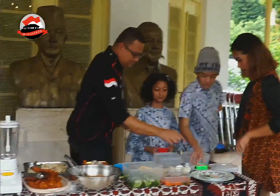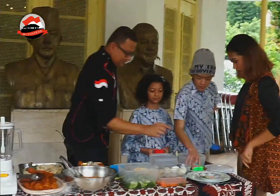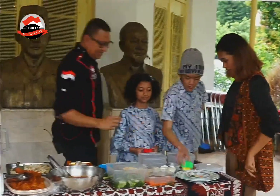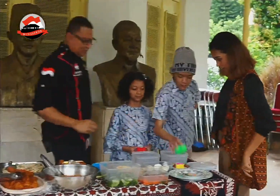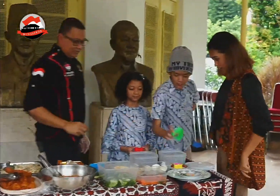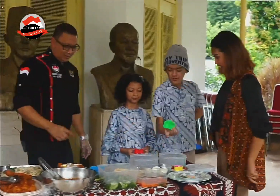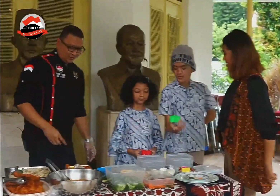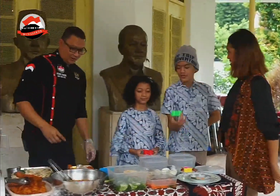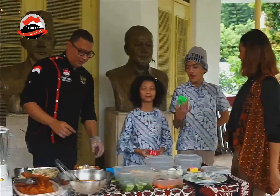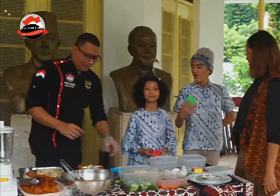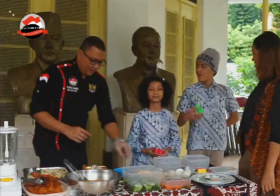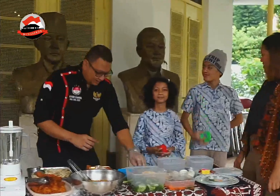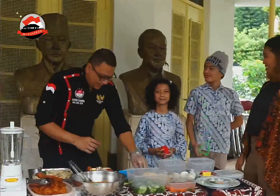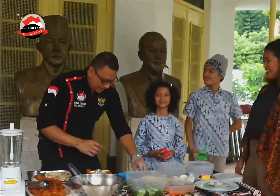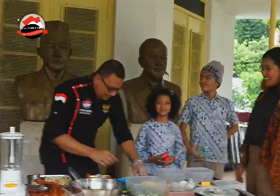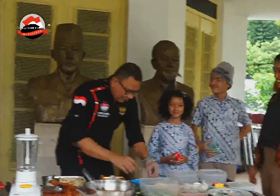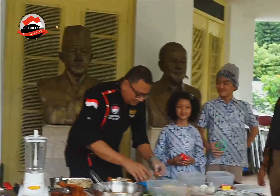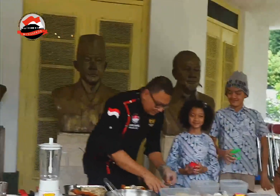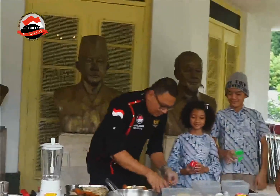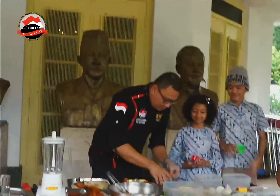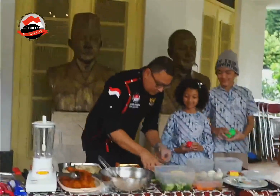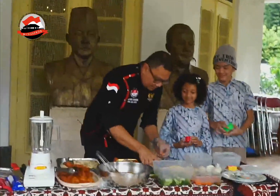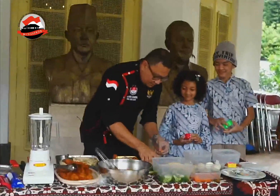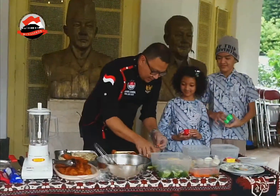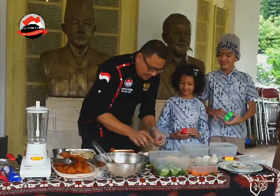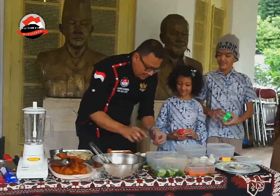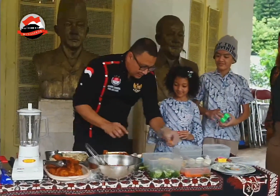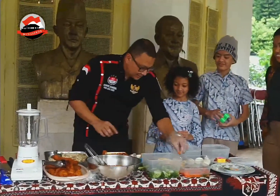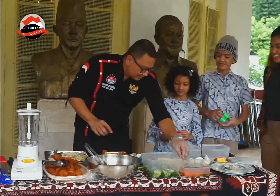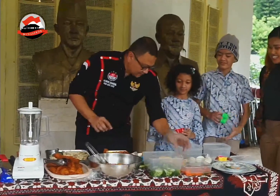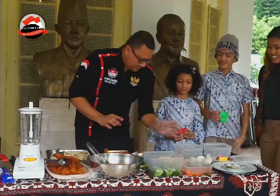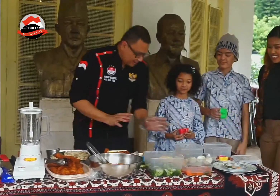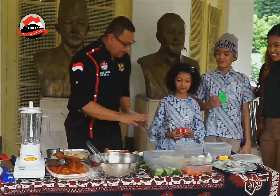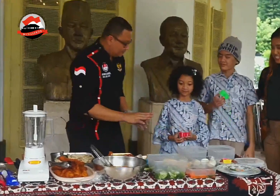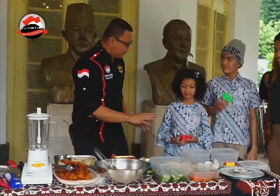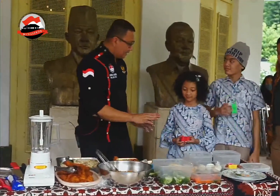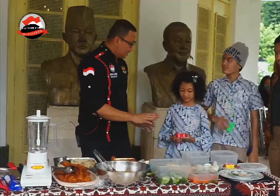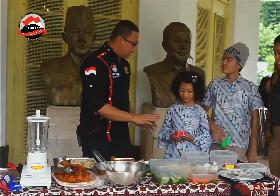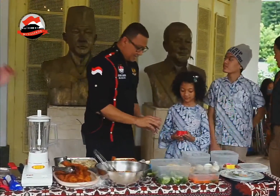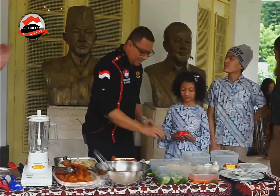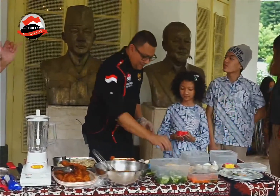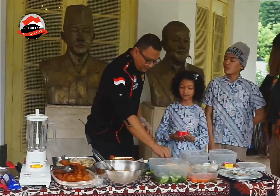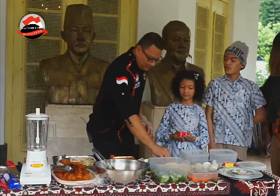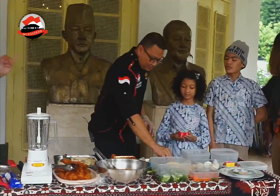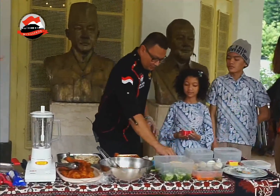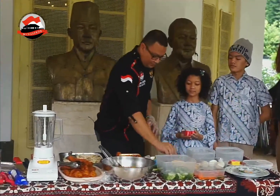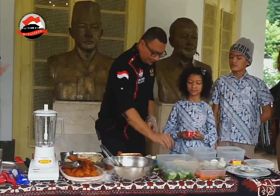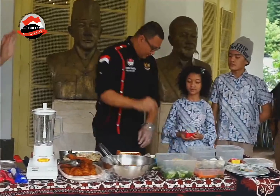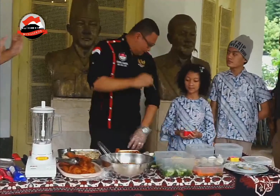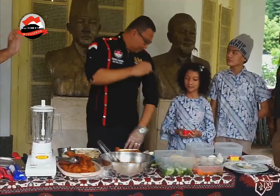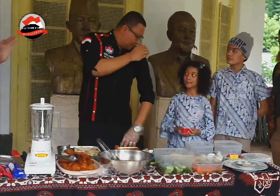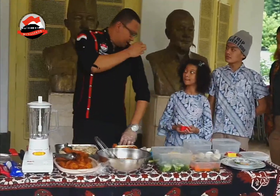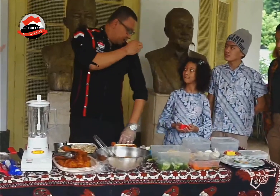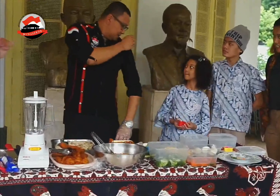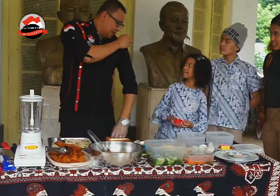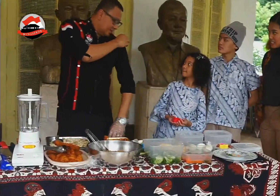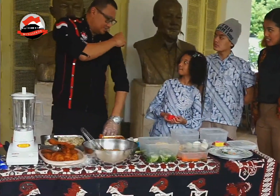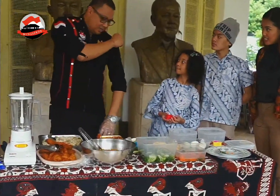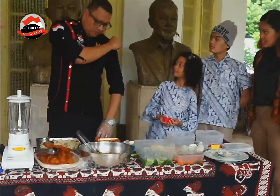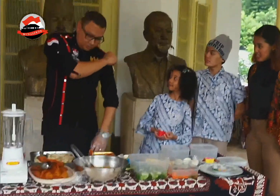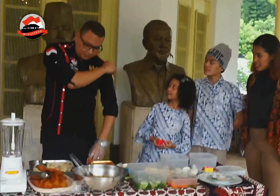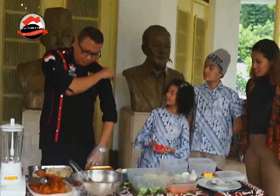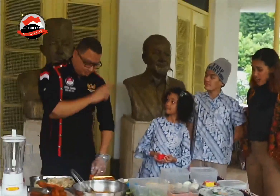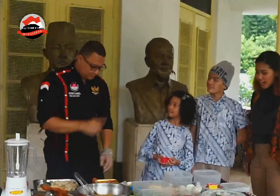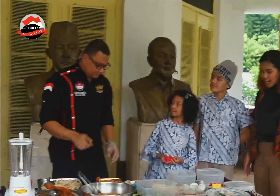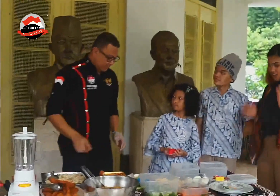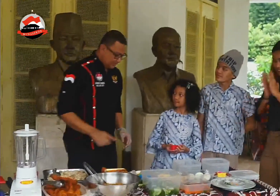hijau? Hijau. Oke, sekarang Paul sama Nada kita sama-sama ya. Bareng ya di sini ya. Yuk, kita mulai nasinya